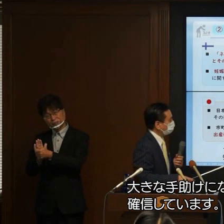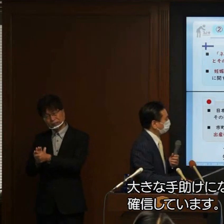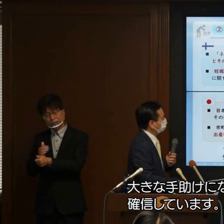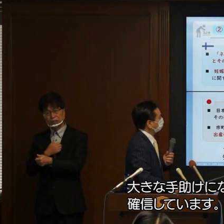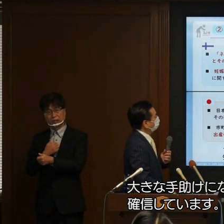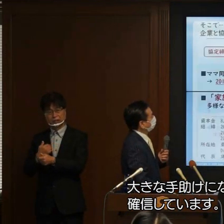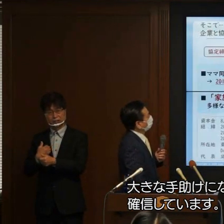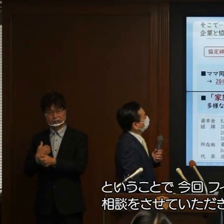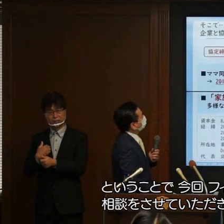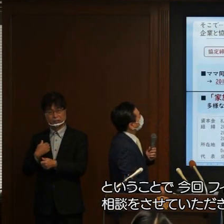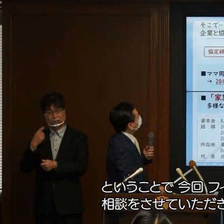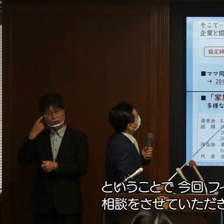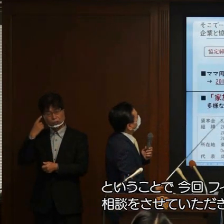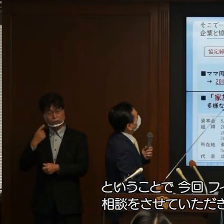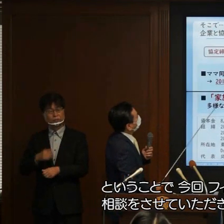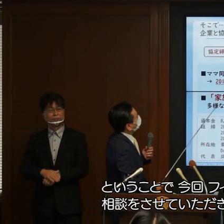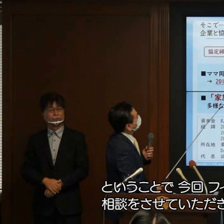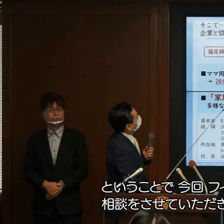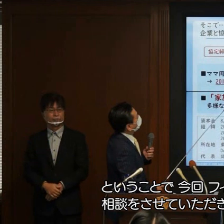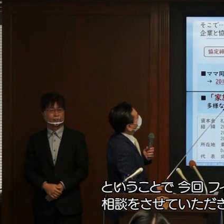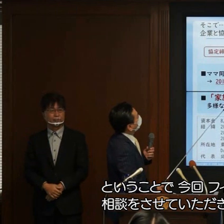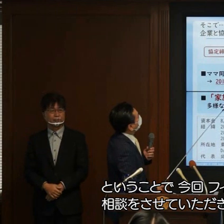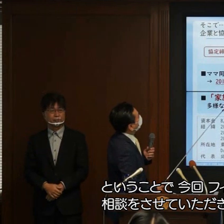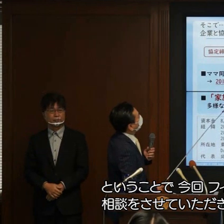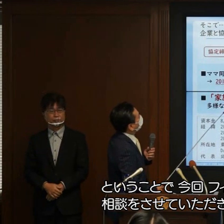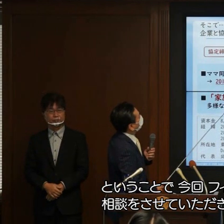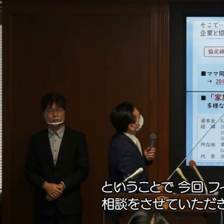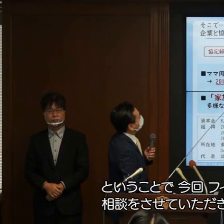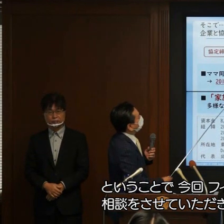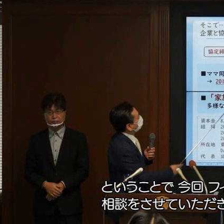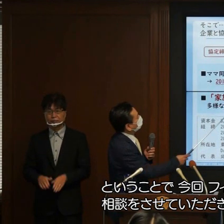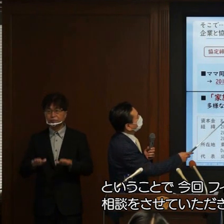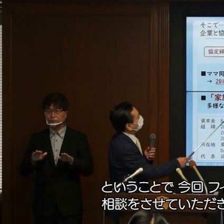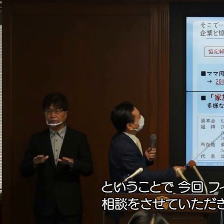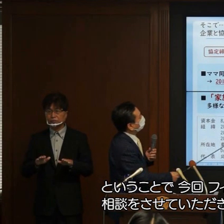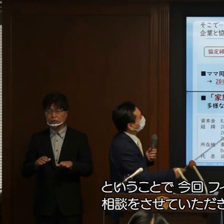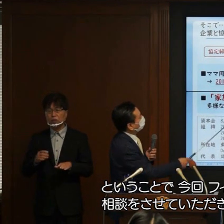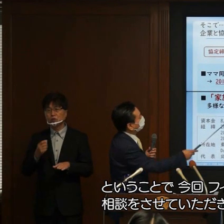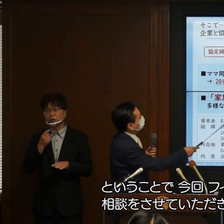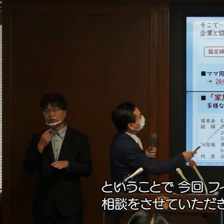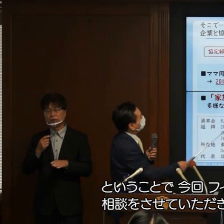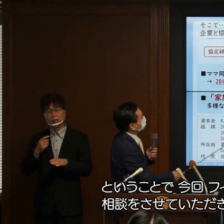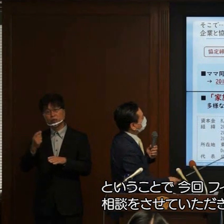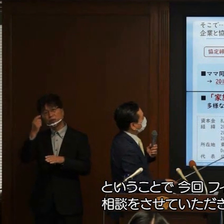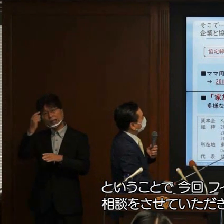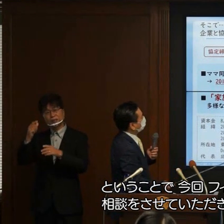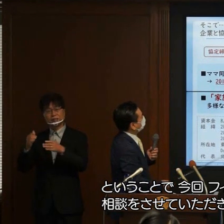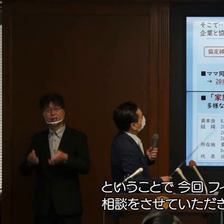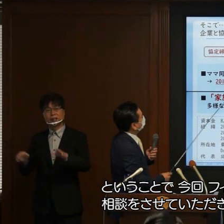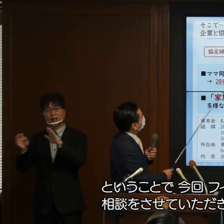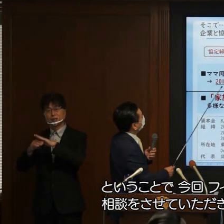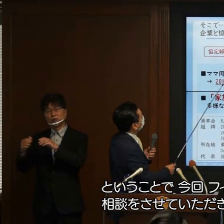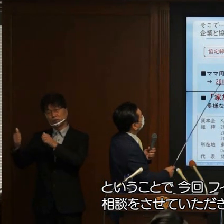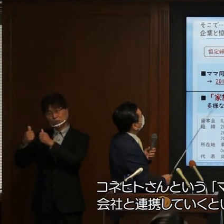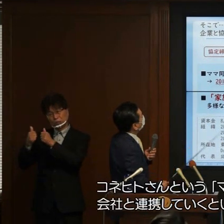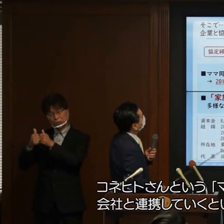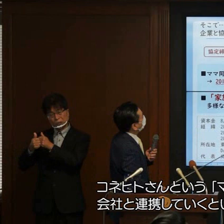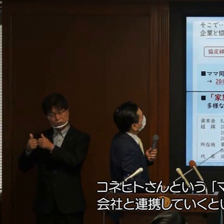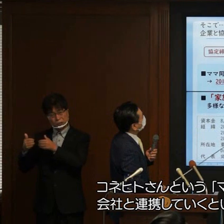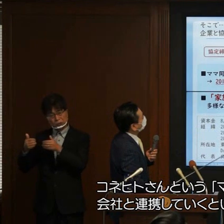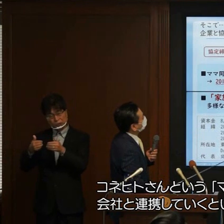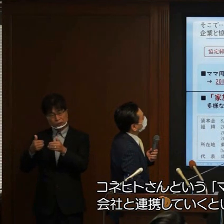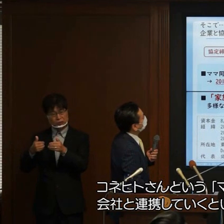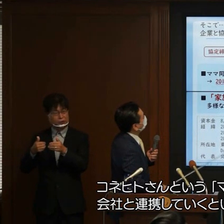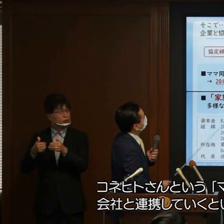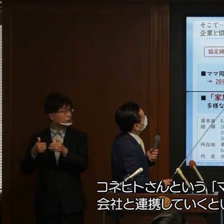しています。はい。ということで、今回、フィンランド大使館とも相談させていただきながらですが、ユ